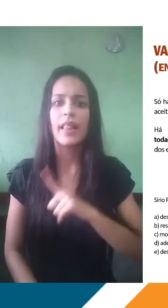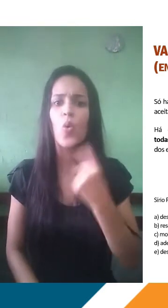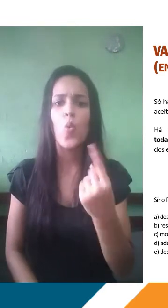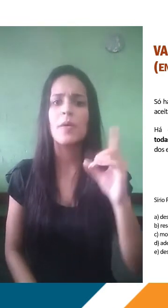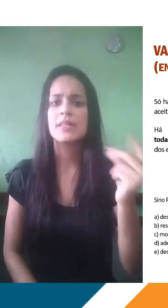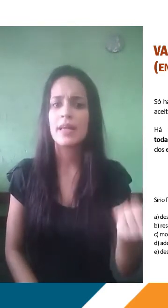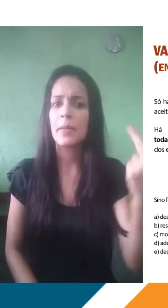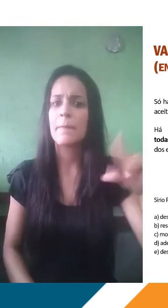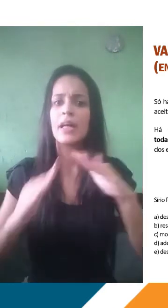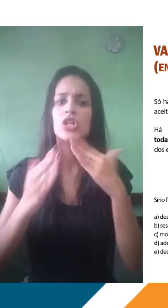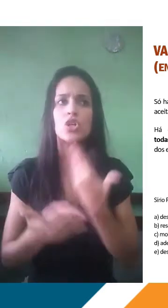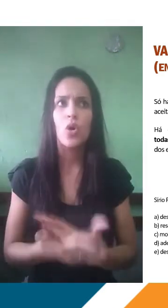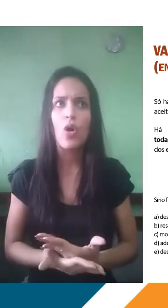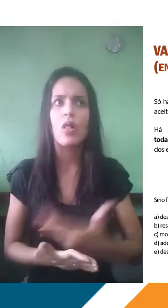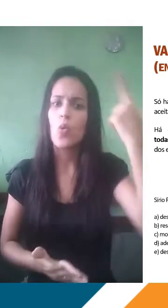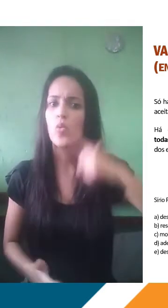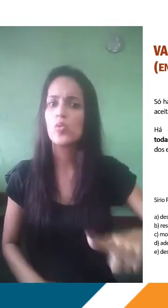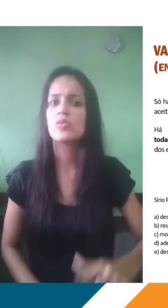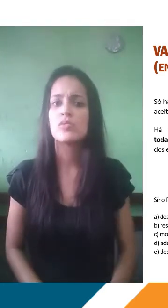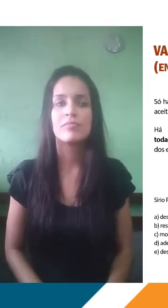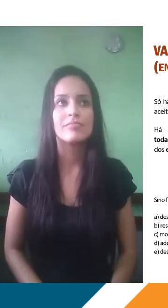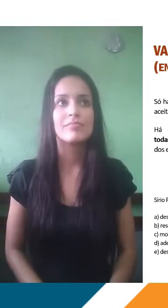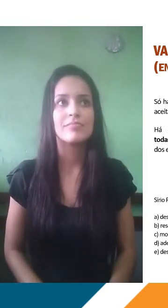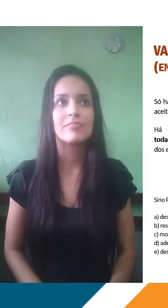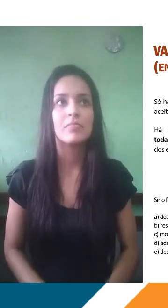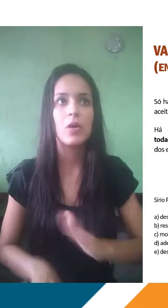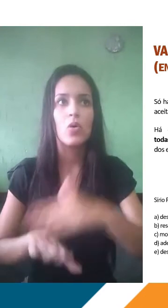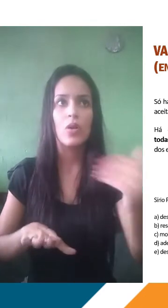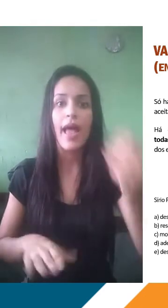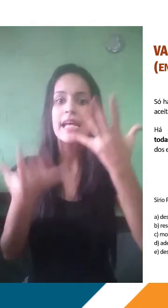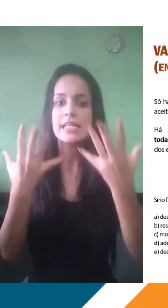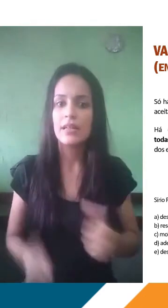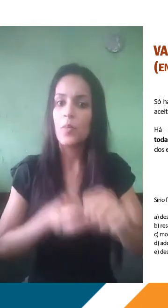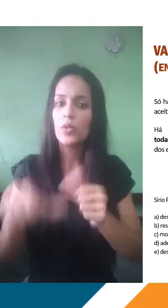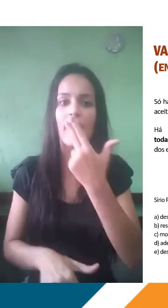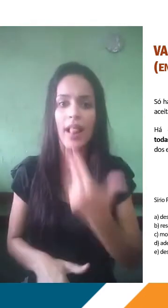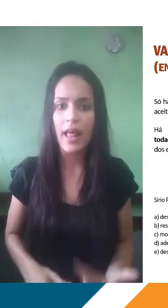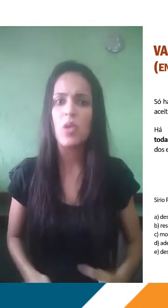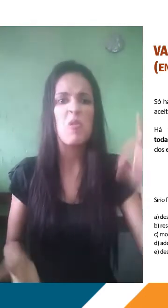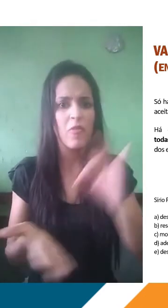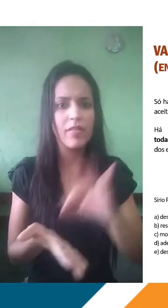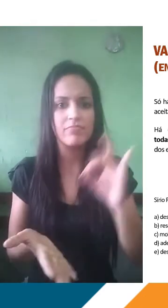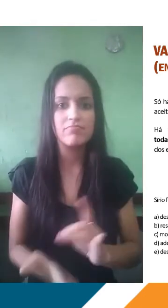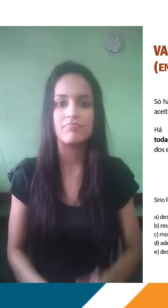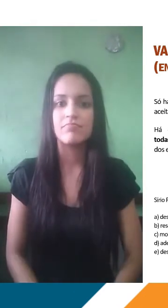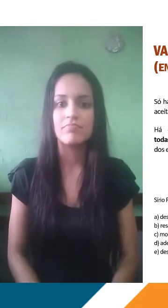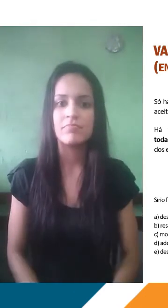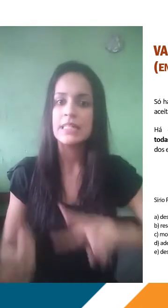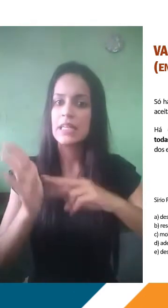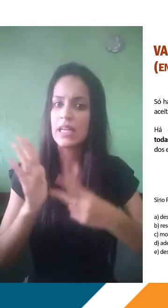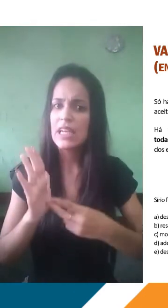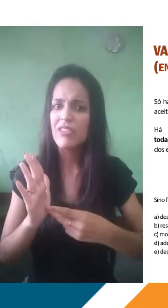escola se ela quiser ser mais bem sucedida Aceitar a mudança da língua como um fato Isso deve significar que a